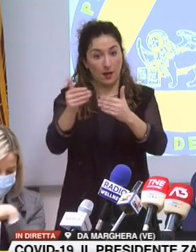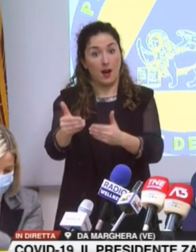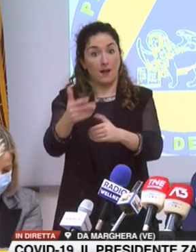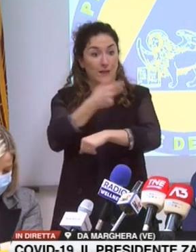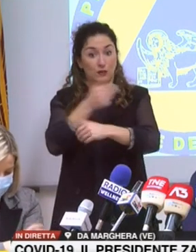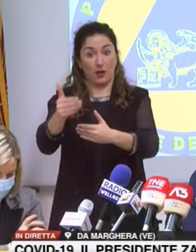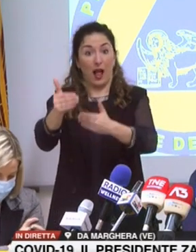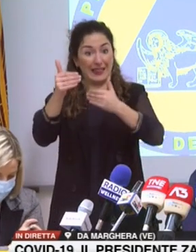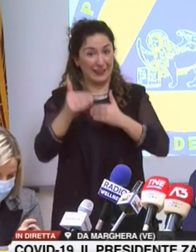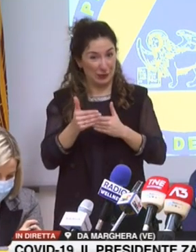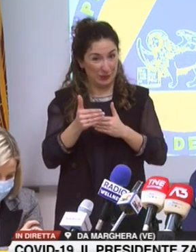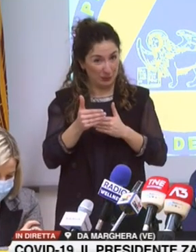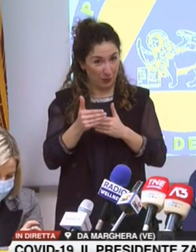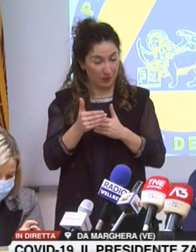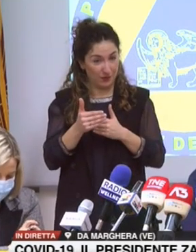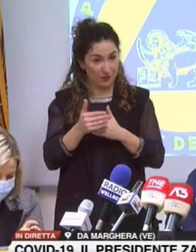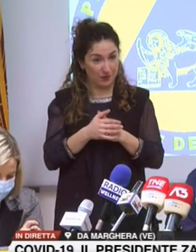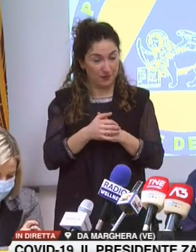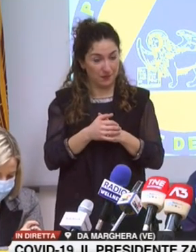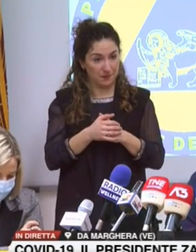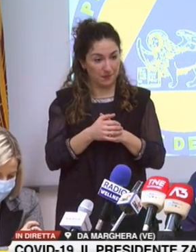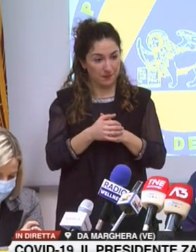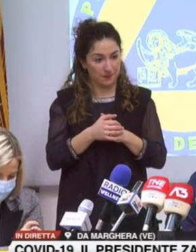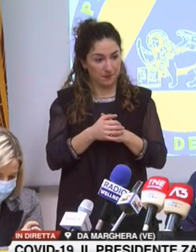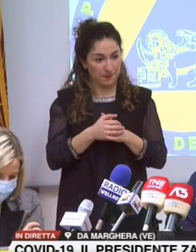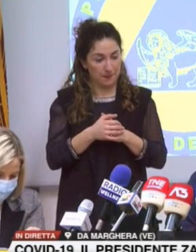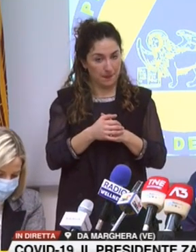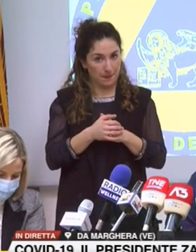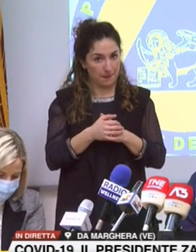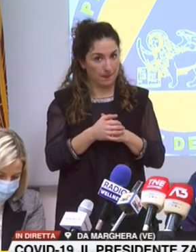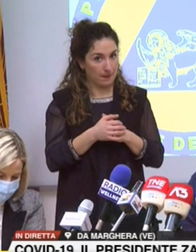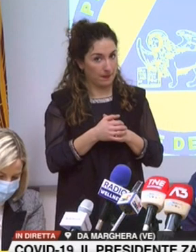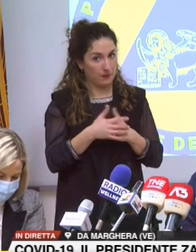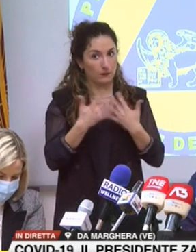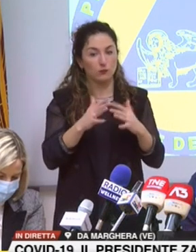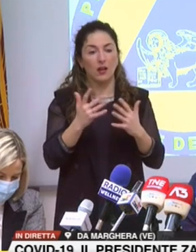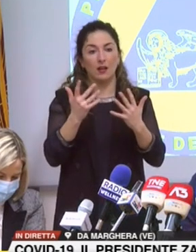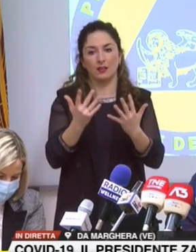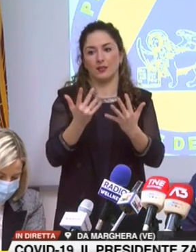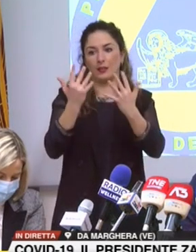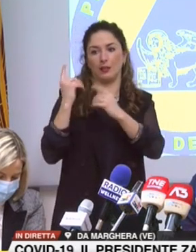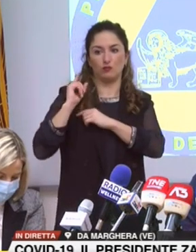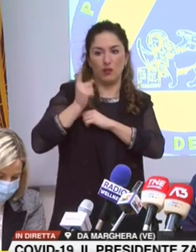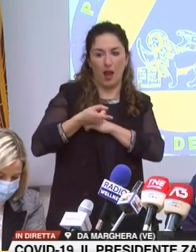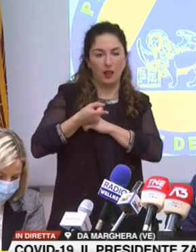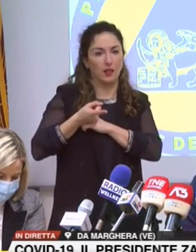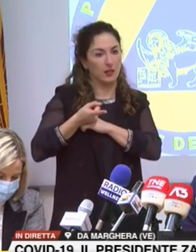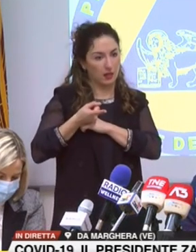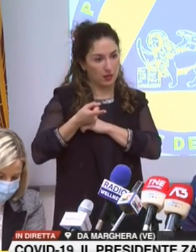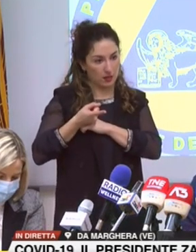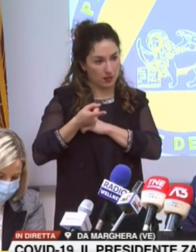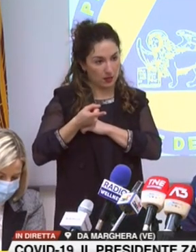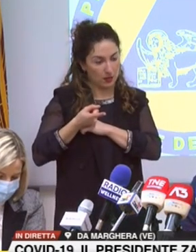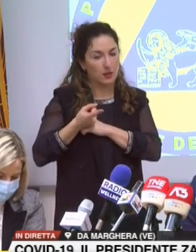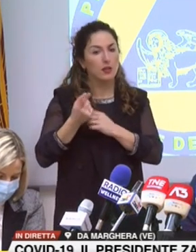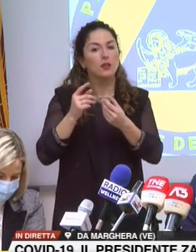di vaccinazione, sapendo che è uno strumento che da più di 10 anni è utilizzato abitualmente per tutte